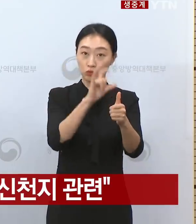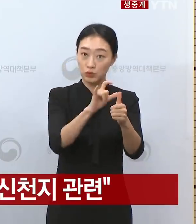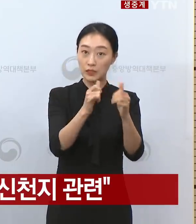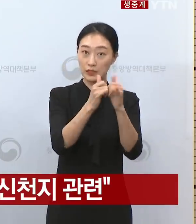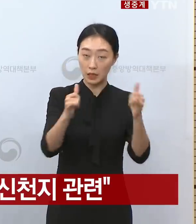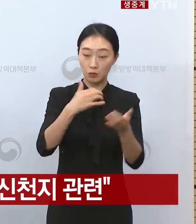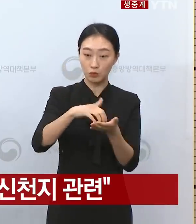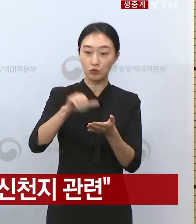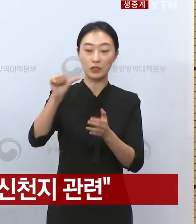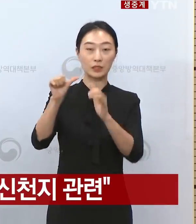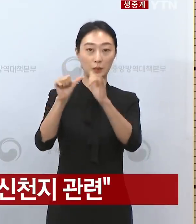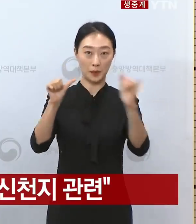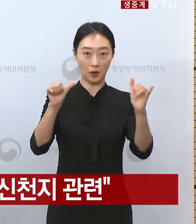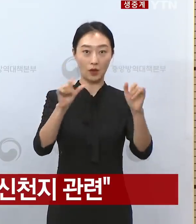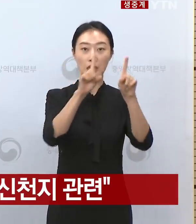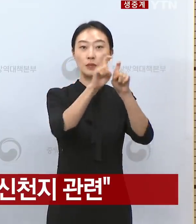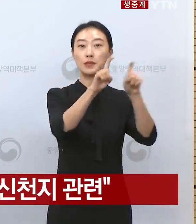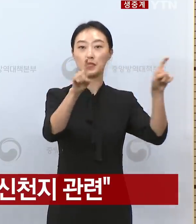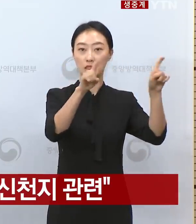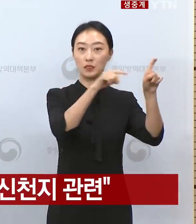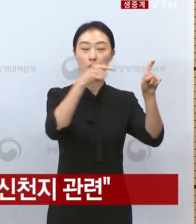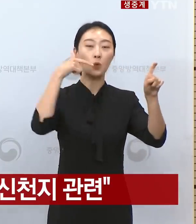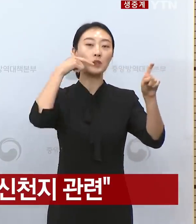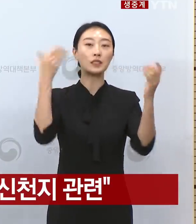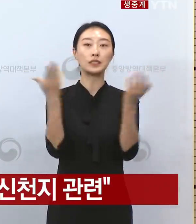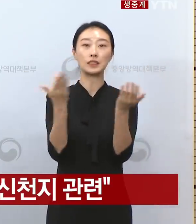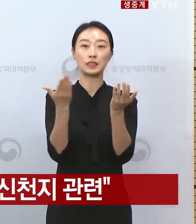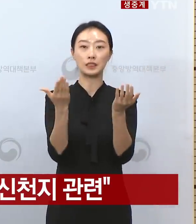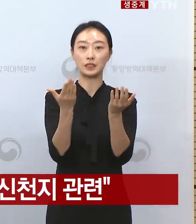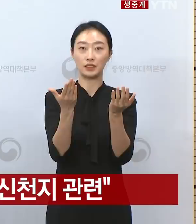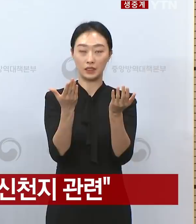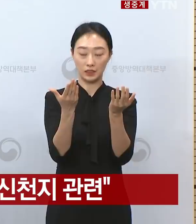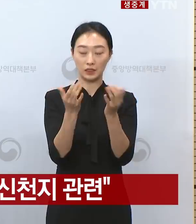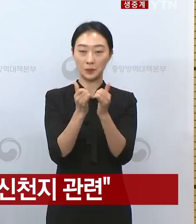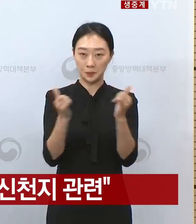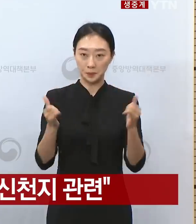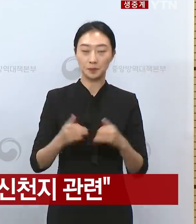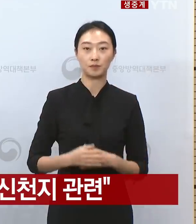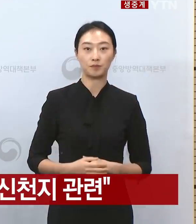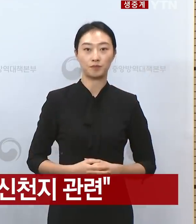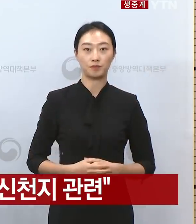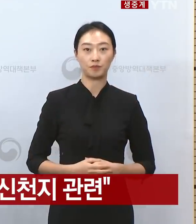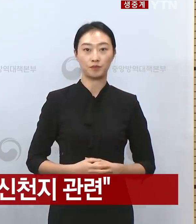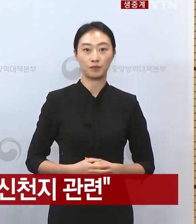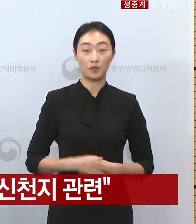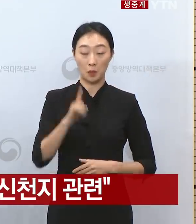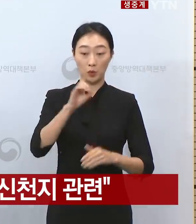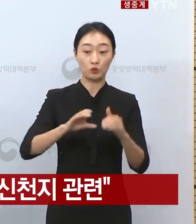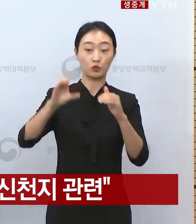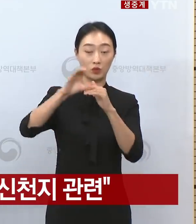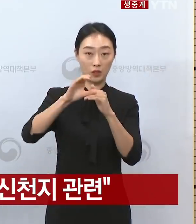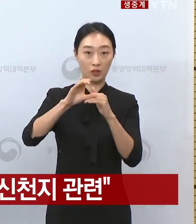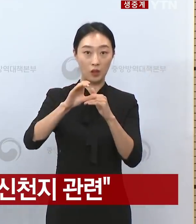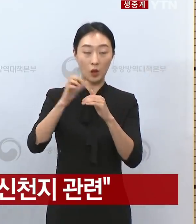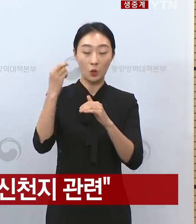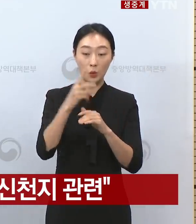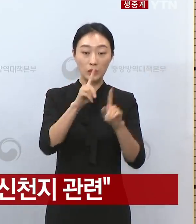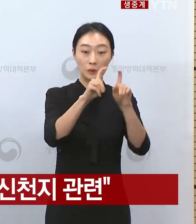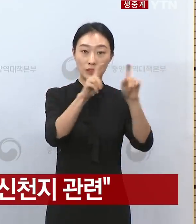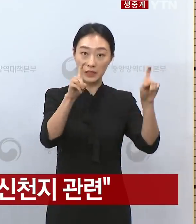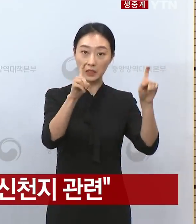확인된 5명은 11층 콜센터에 근무하는 근무 종사자가 1명 추가되었고 또